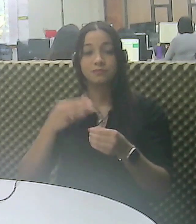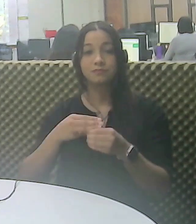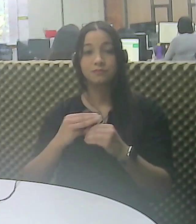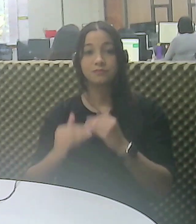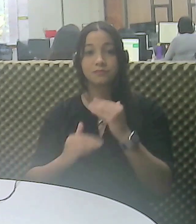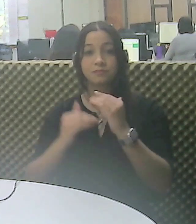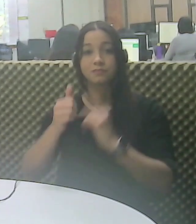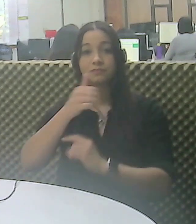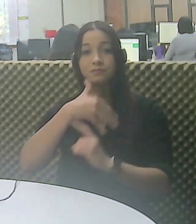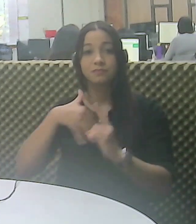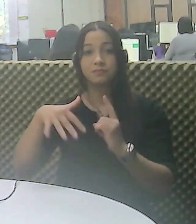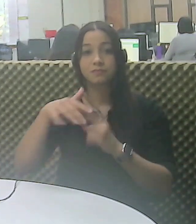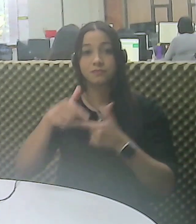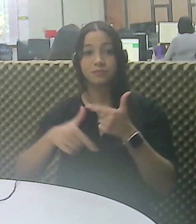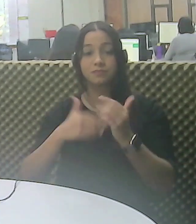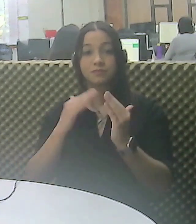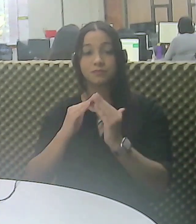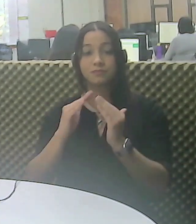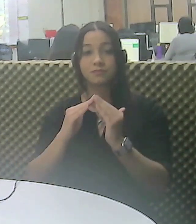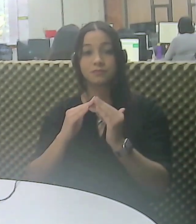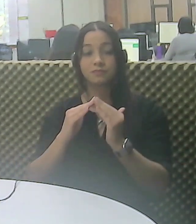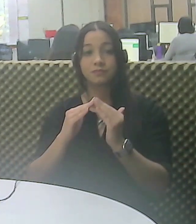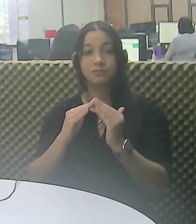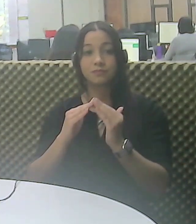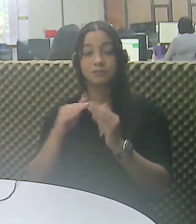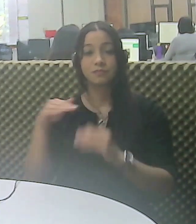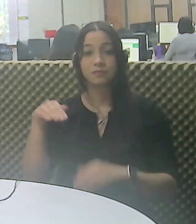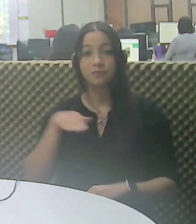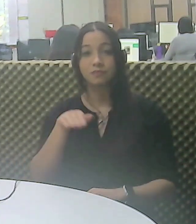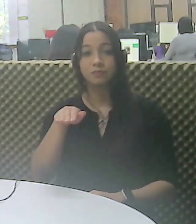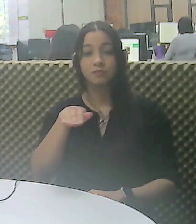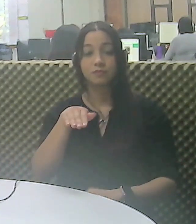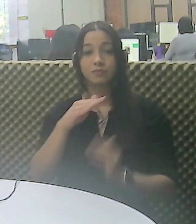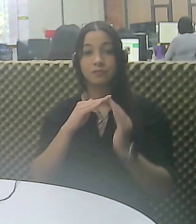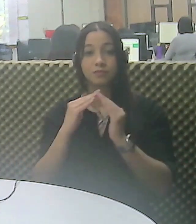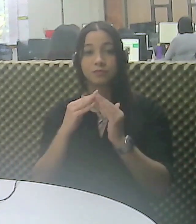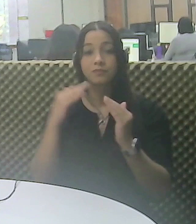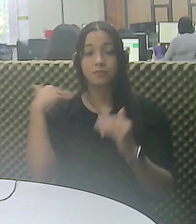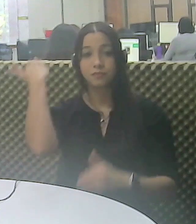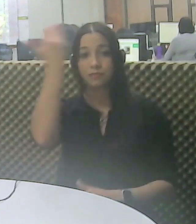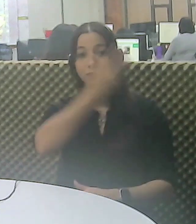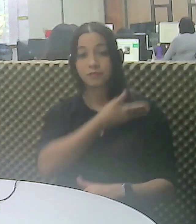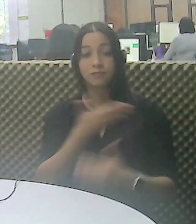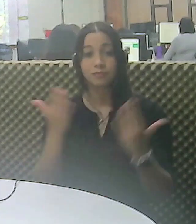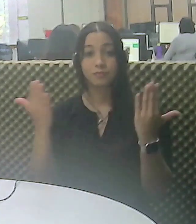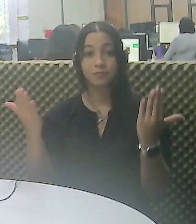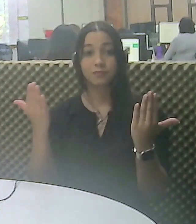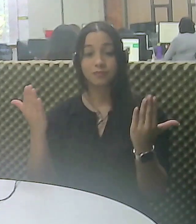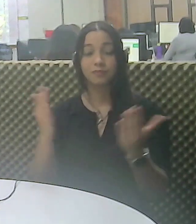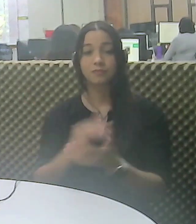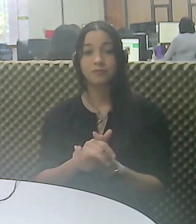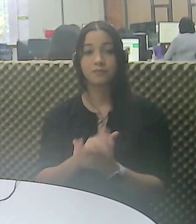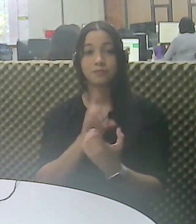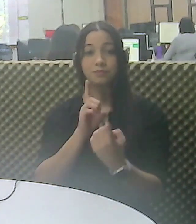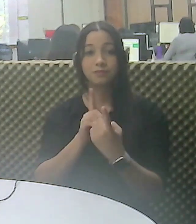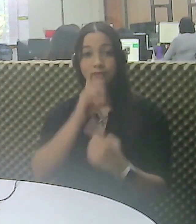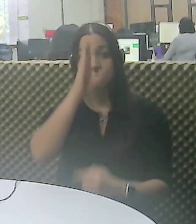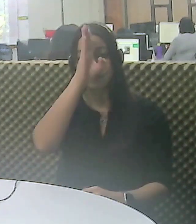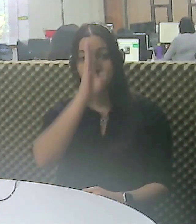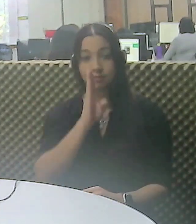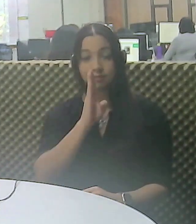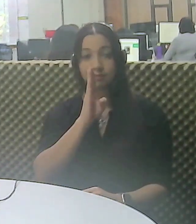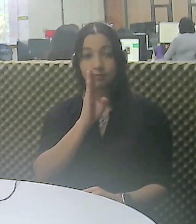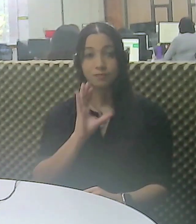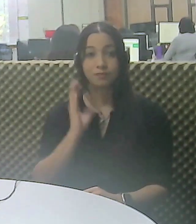de Desenvolvimento Social, Trabalho e Habitação estacionou hoje no bairro Nossa Senhora das Graças. Os atendimentos são gratuitos